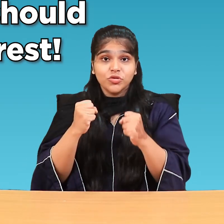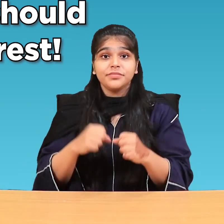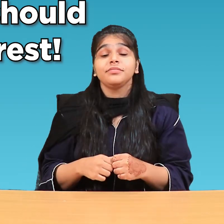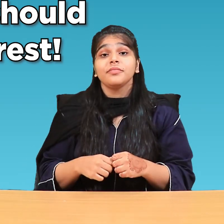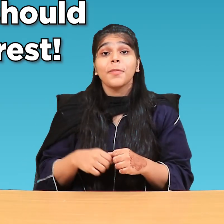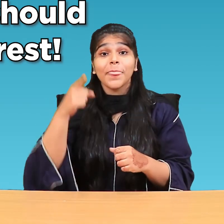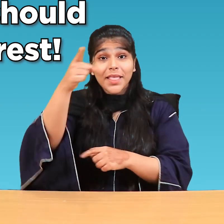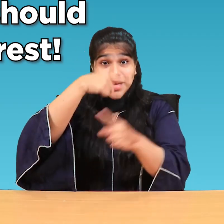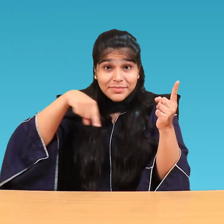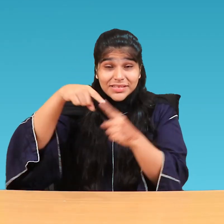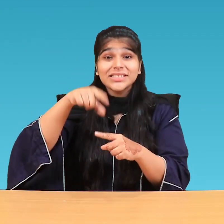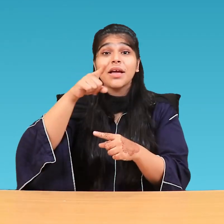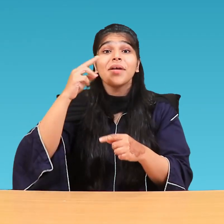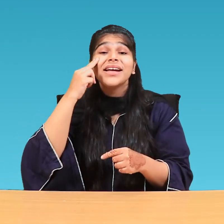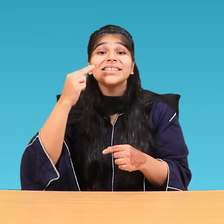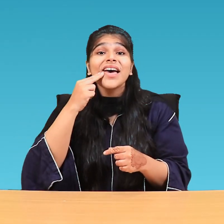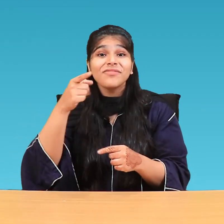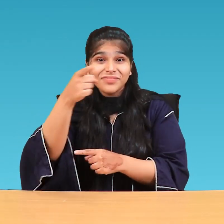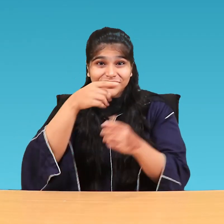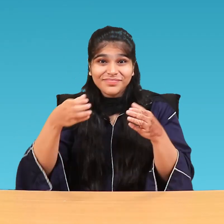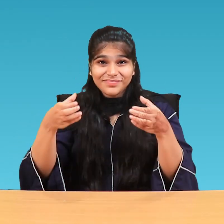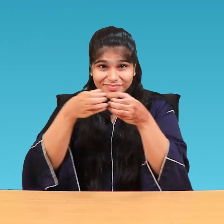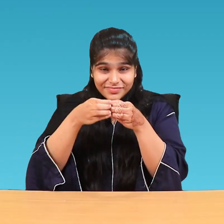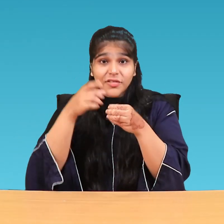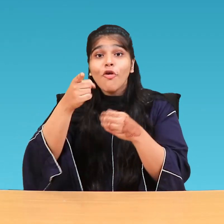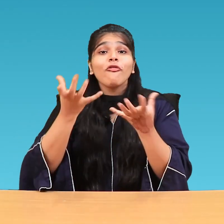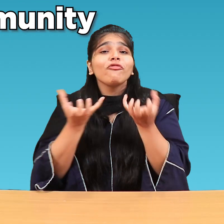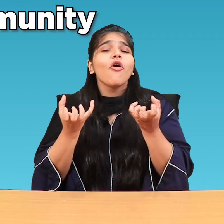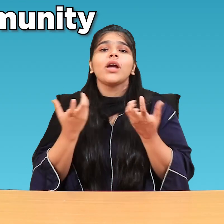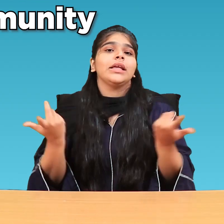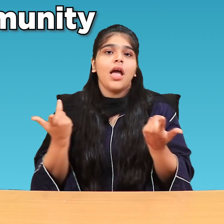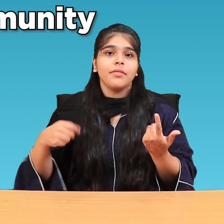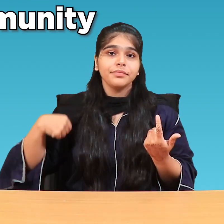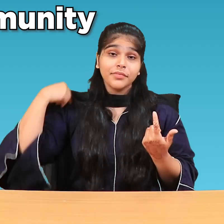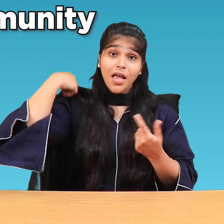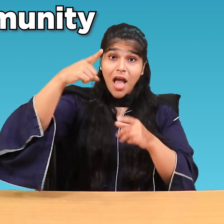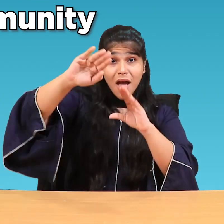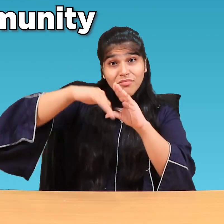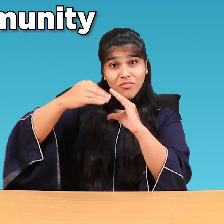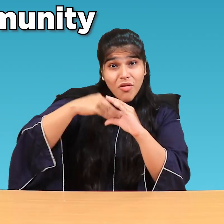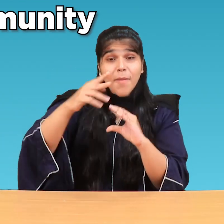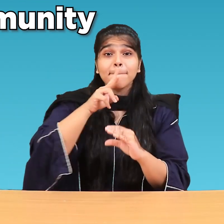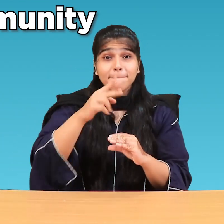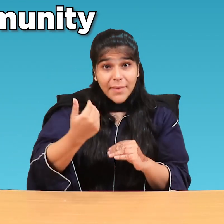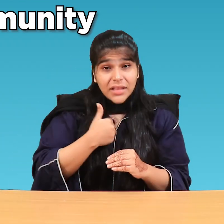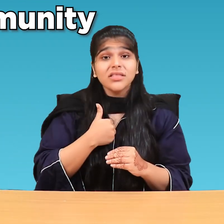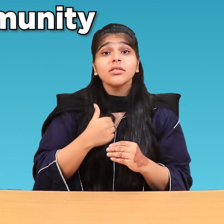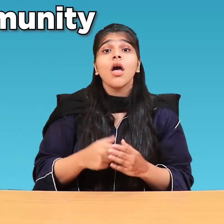पास आती है, डेफ कम्युनिटी क्या चाहती है, आप हमें बताएं कमेंट्स में। नाउ आप अवेयर